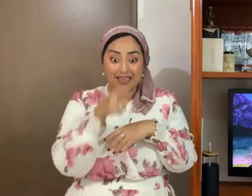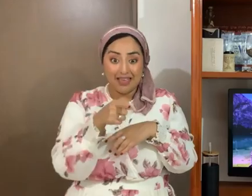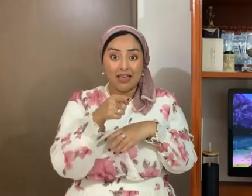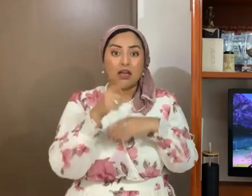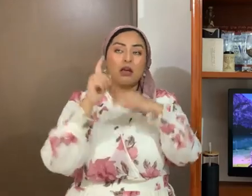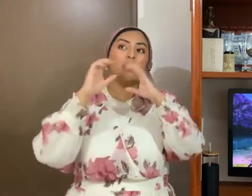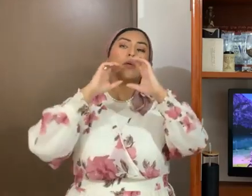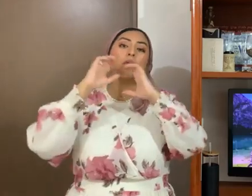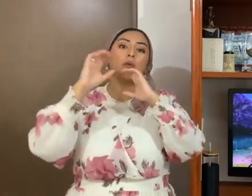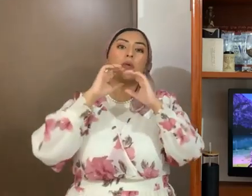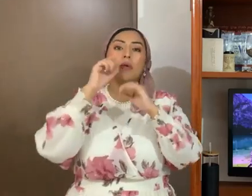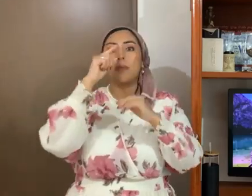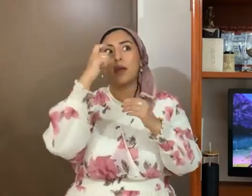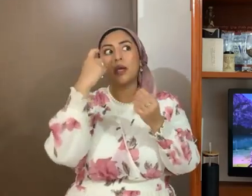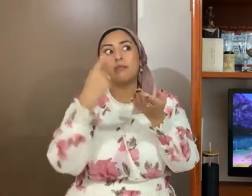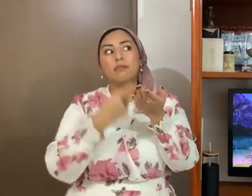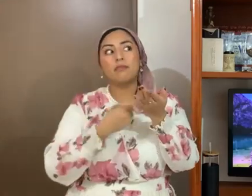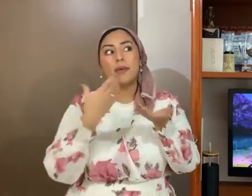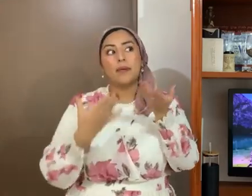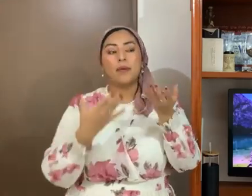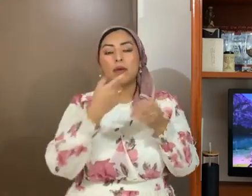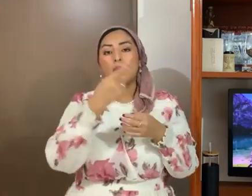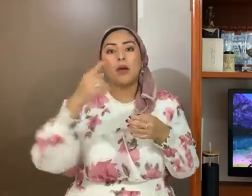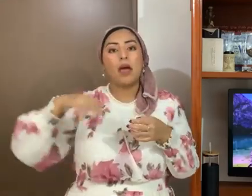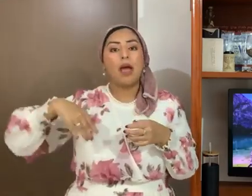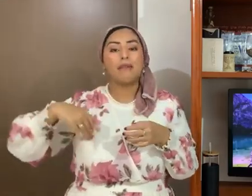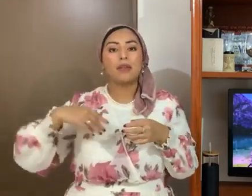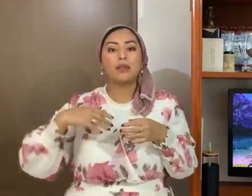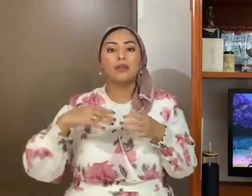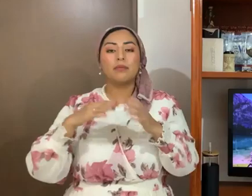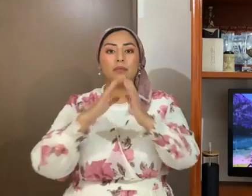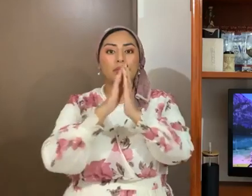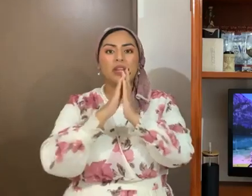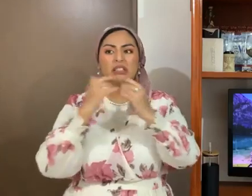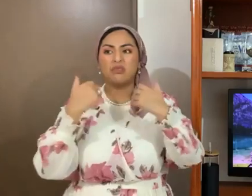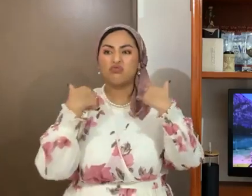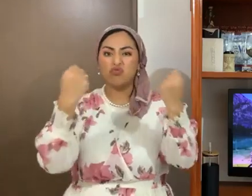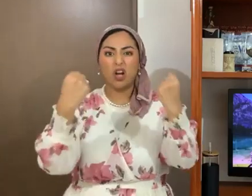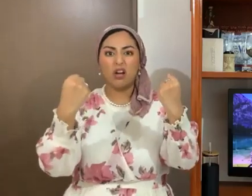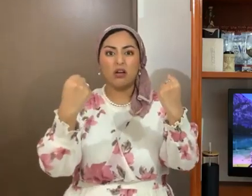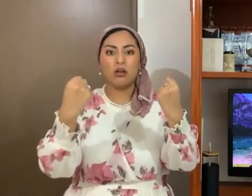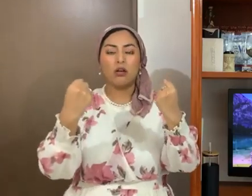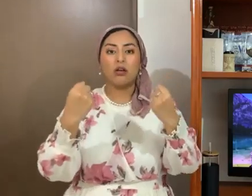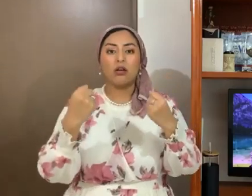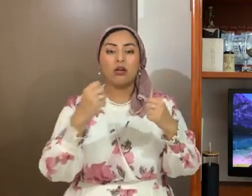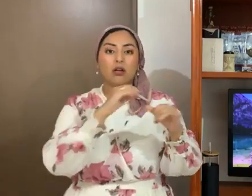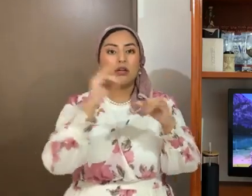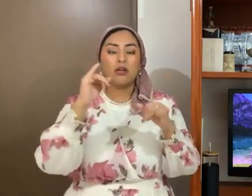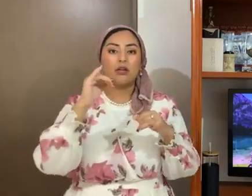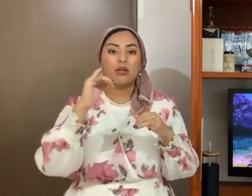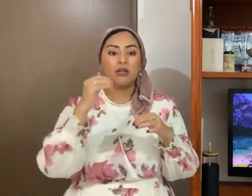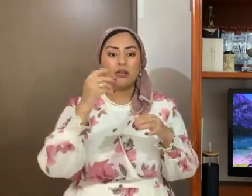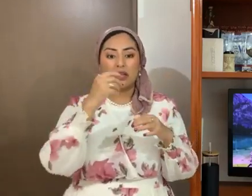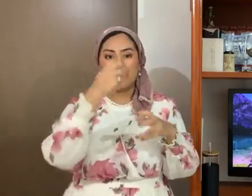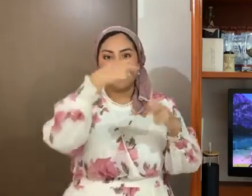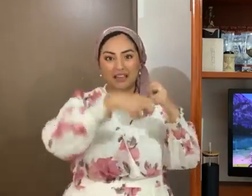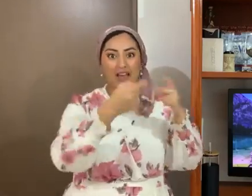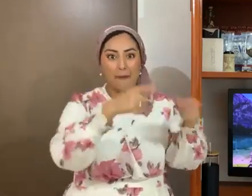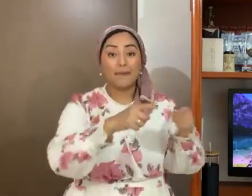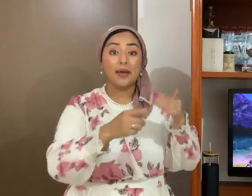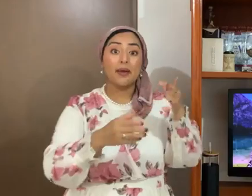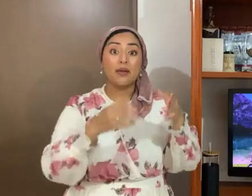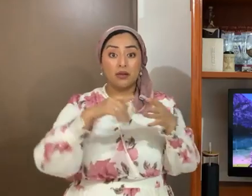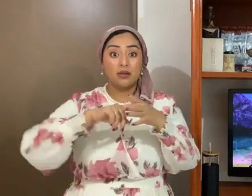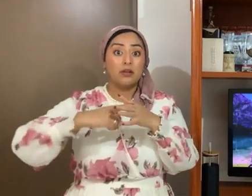desierto nos habla, porque a lo mejor tú no habías orado con tanta fuerza como cuando te pasa una necesidad, y